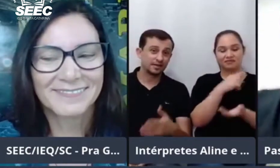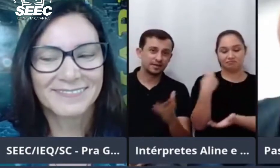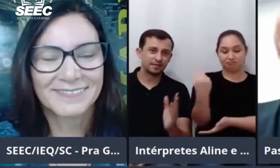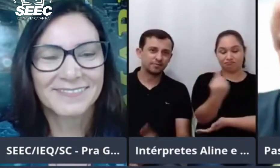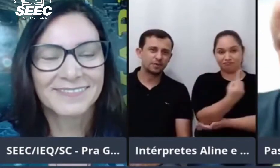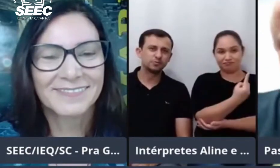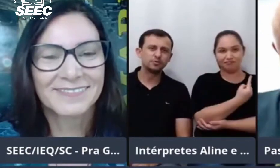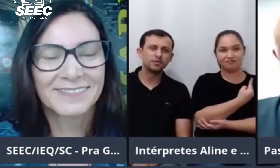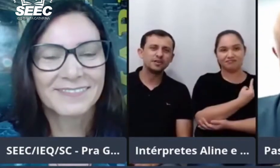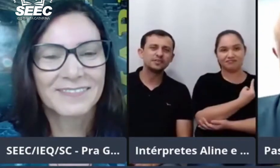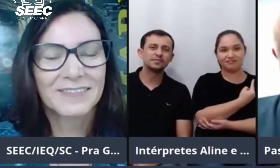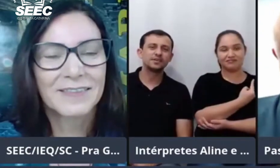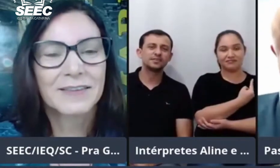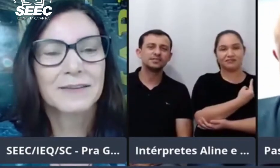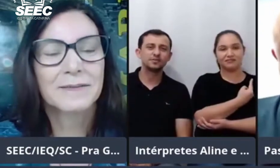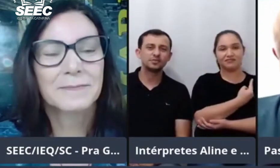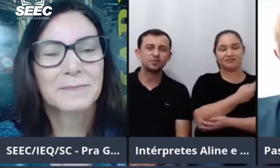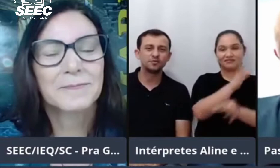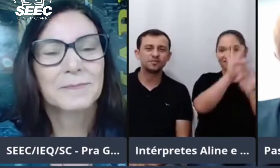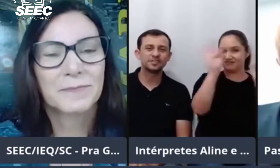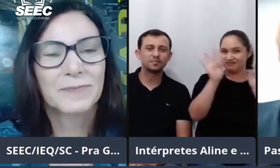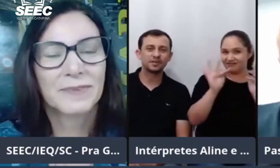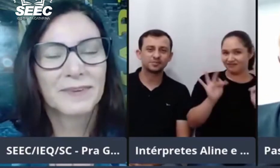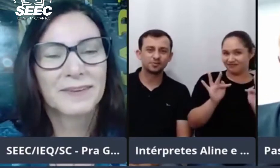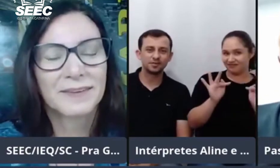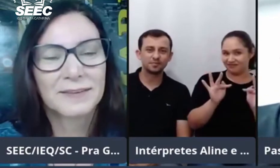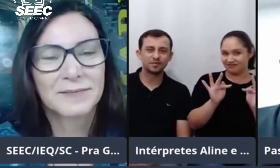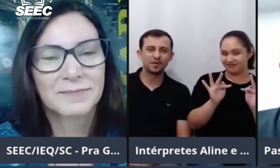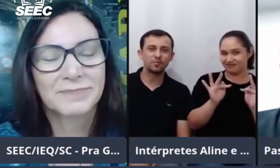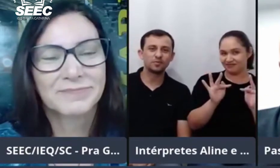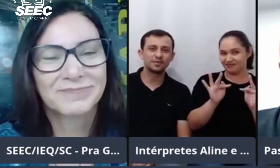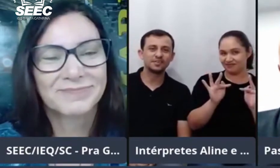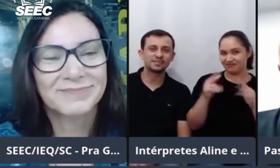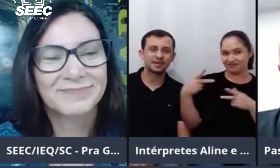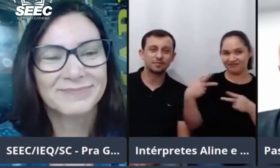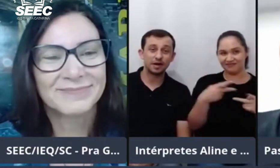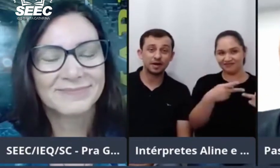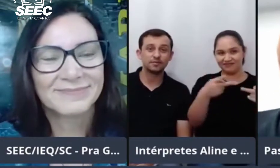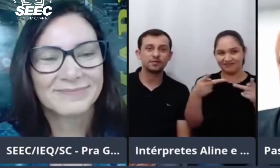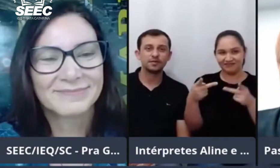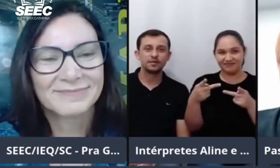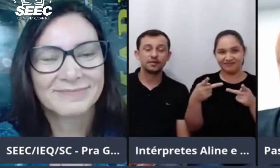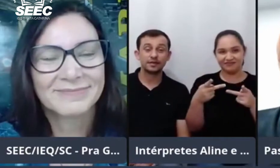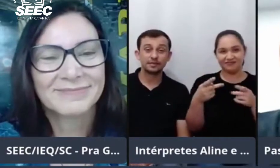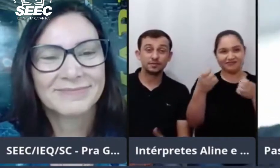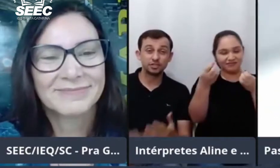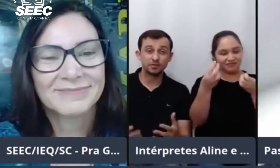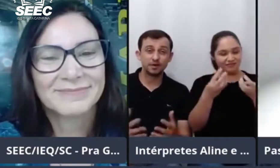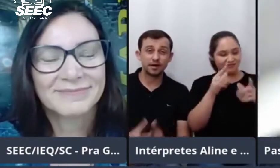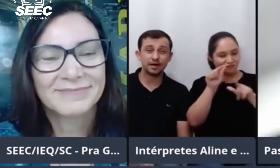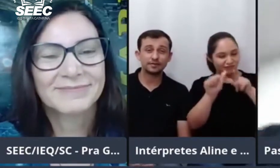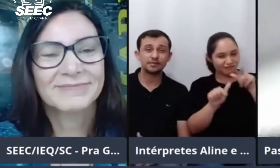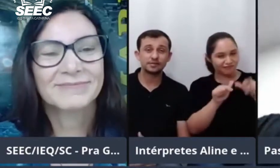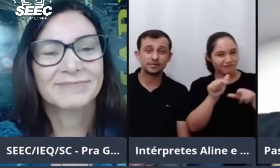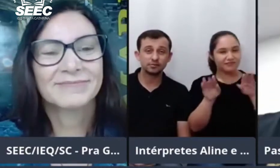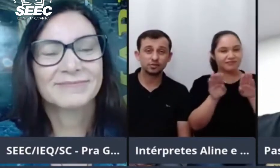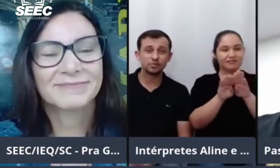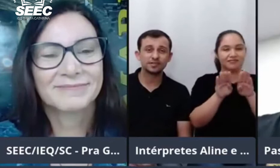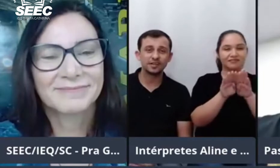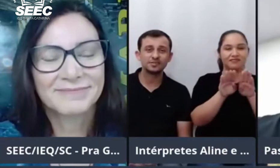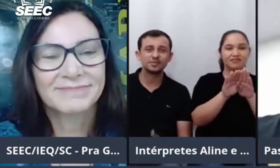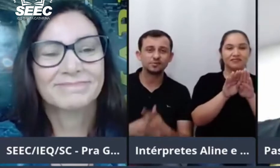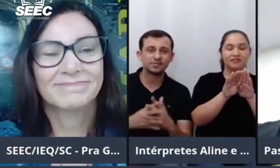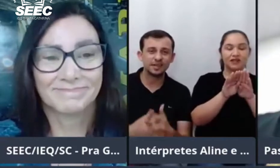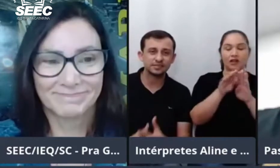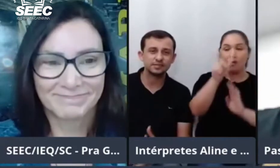nós ficamos muito felizes, né, de receber esse convite da pastora para falar um pouquinho desse trabalho, né, também chamar a atenção de